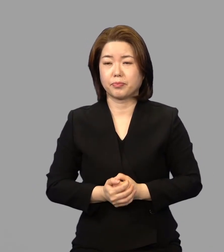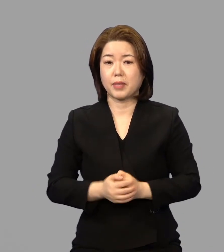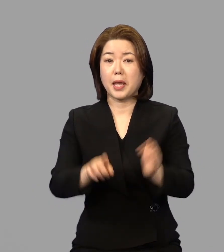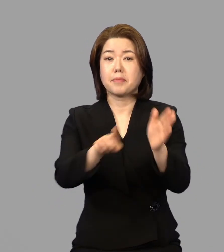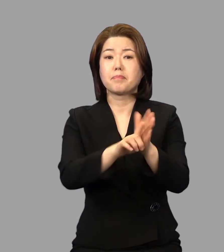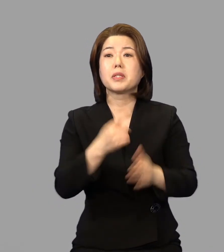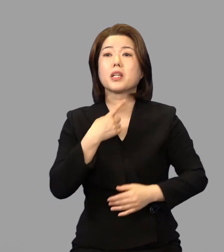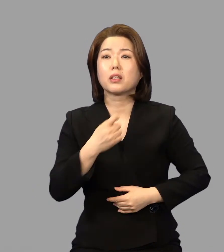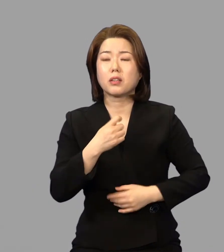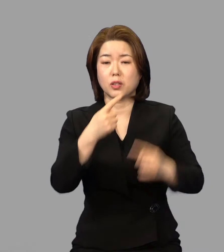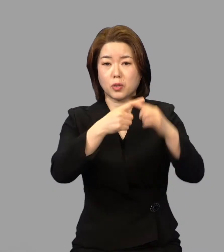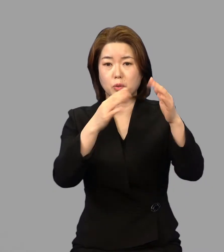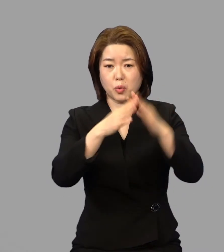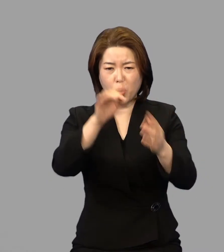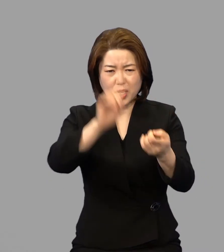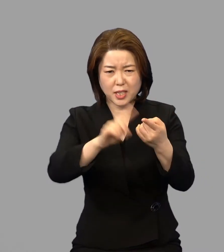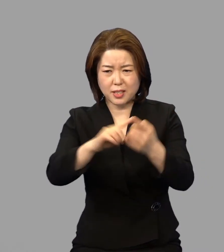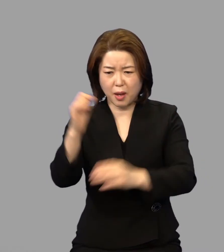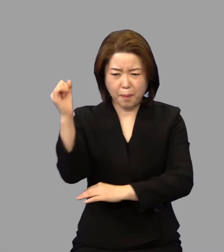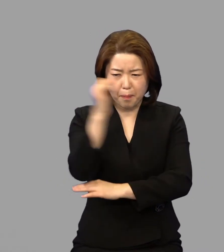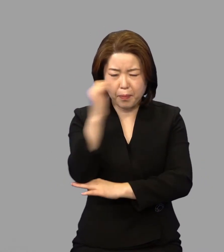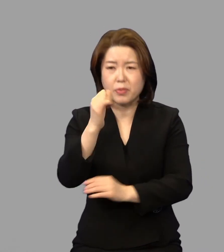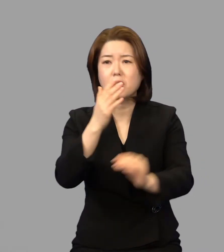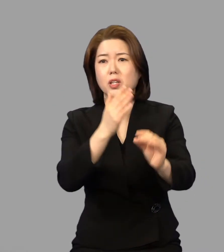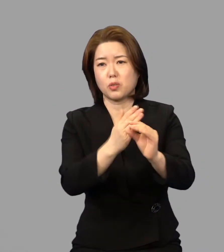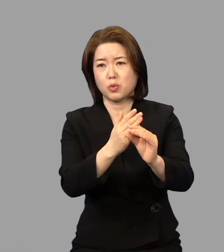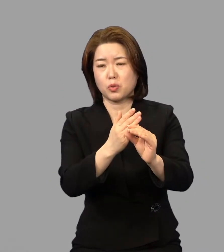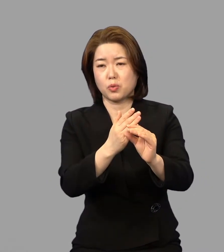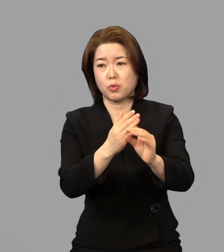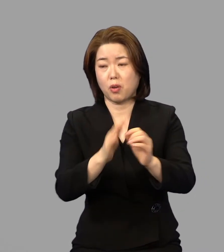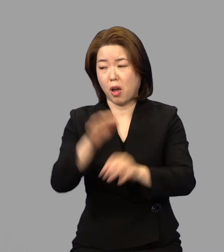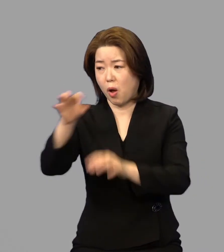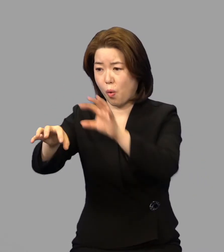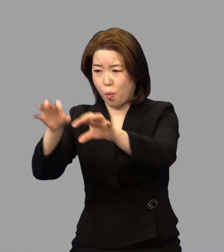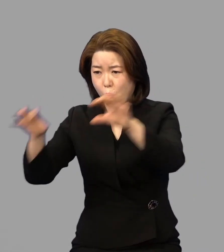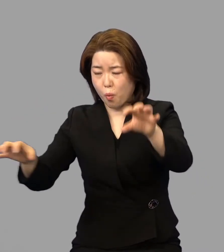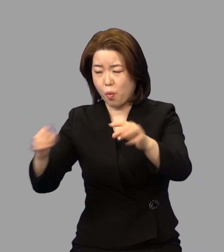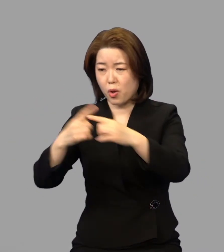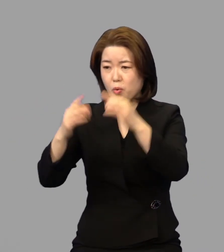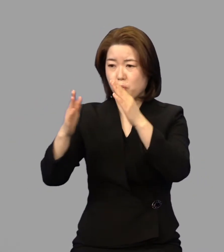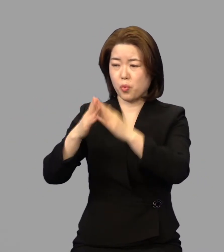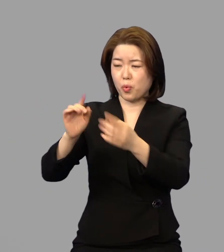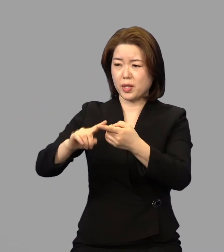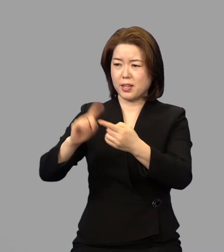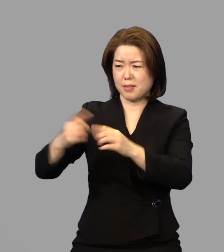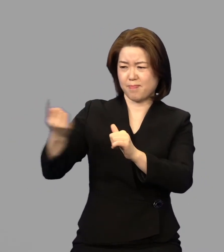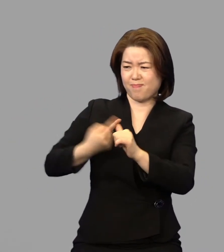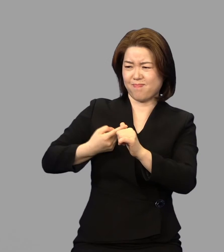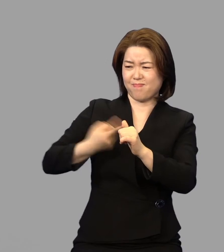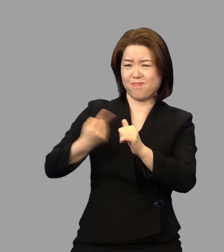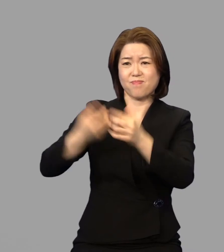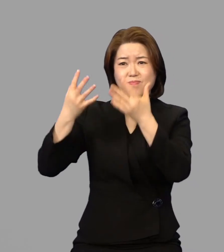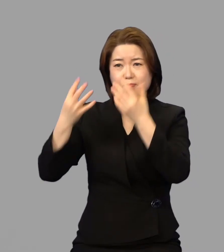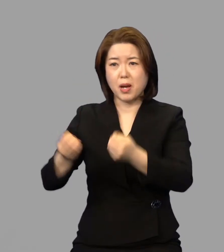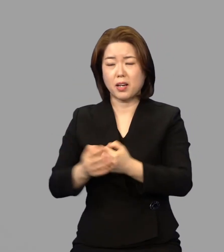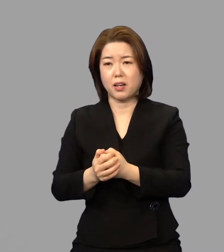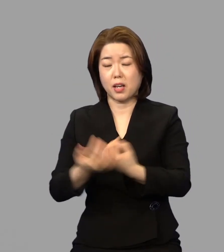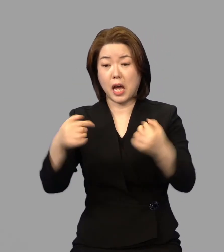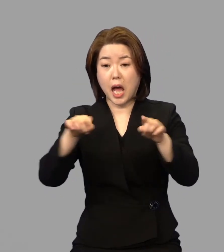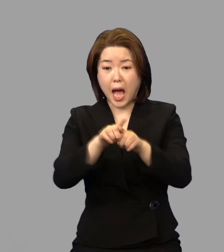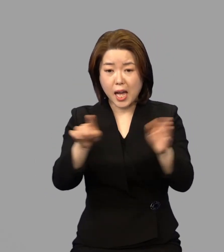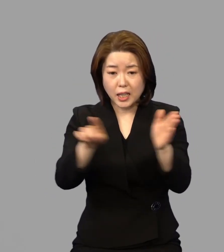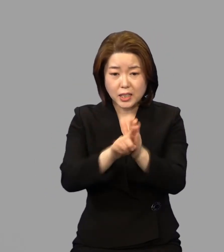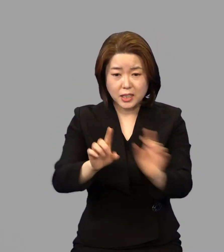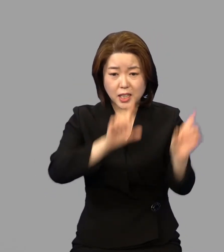믿었던 교회가 흔들립니다. 도처에서 교회에 대해서 별의별 말들이 다 들립니다. 함께 신앙생활 하던 사람이